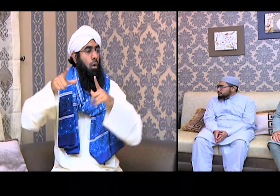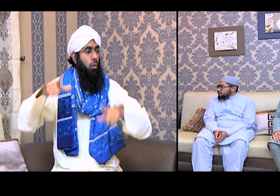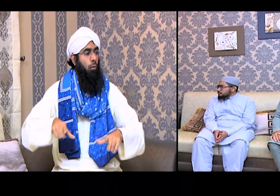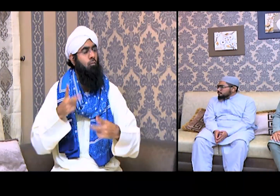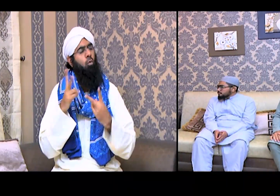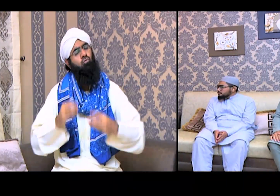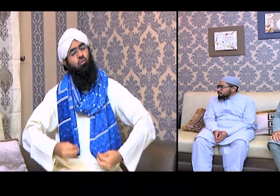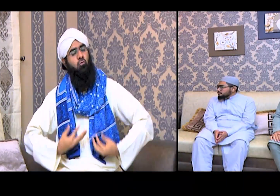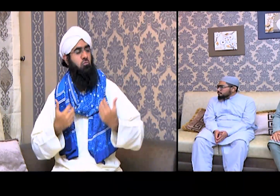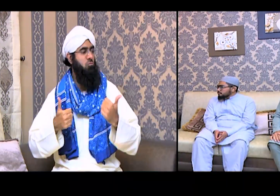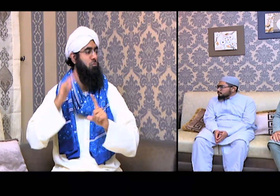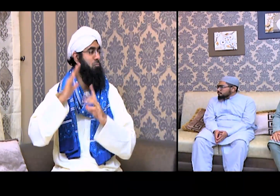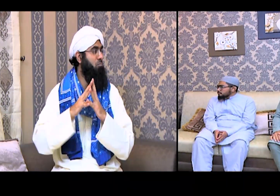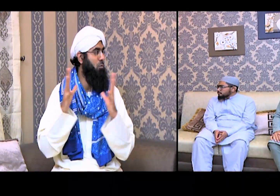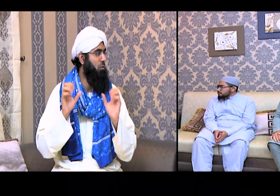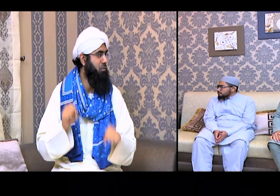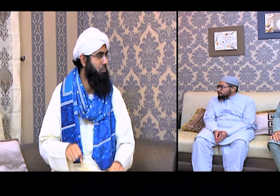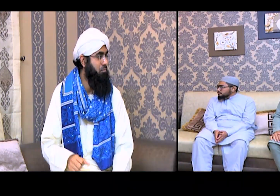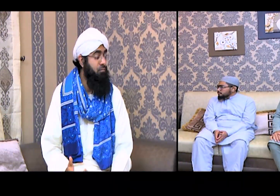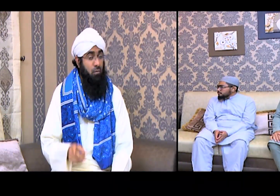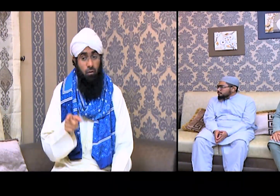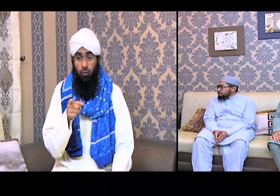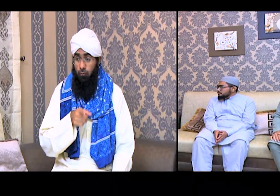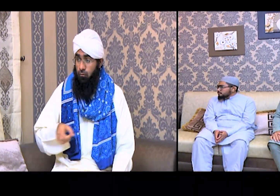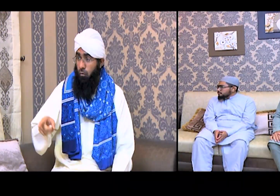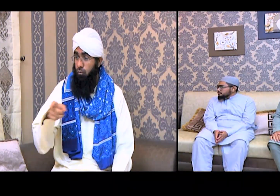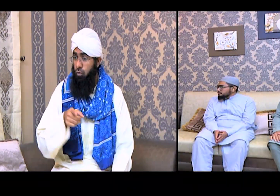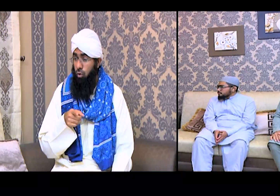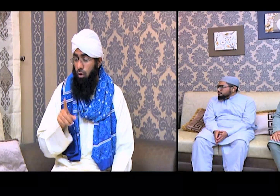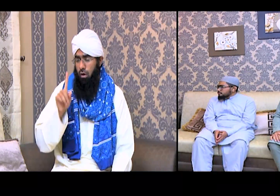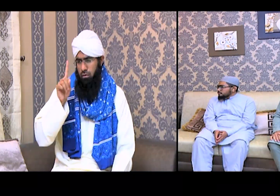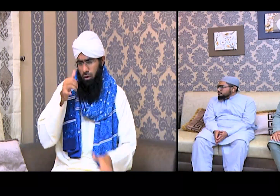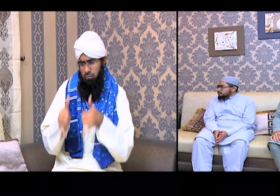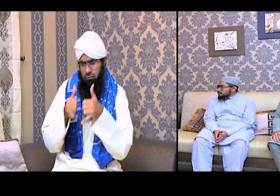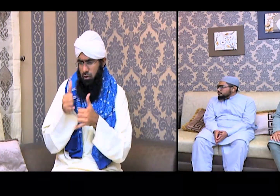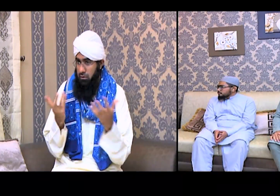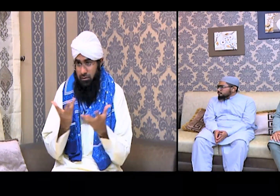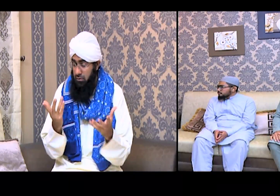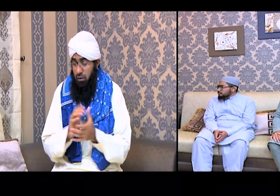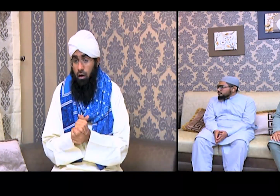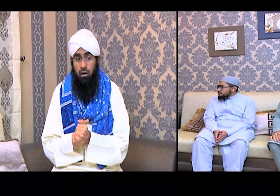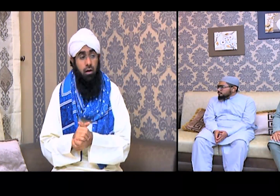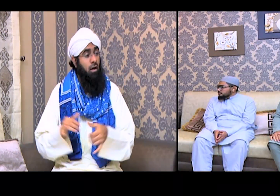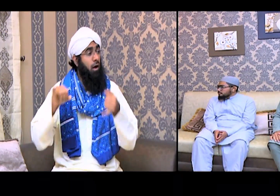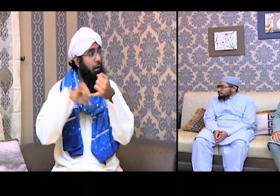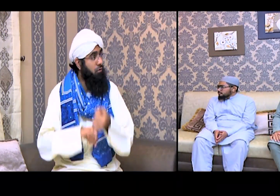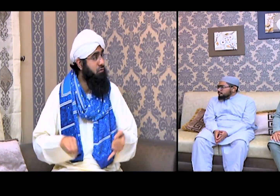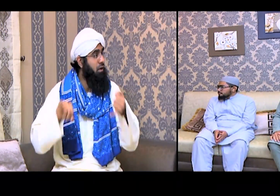کی زندگی بسر کرتے تھے۔ اللہ تعالیٰ نے ان لوگوں کا اس طرح امتحان لیا کہ ہفتے کے دن مچھلی کا شکار